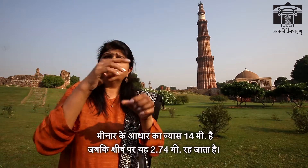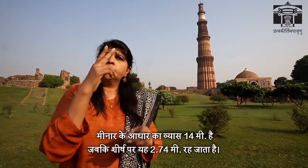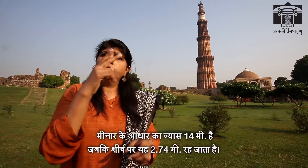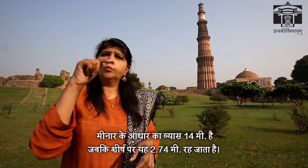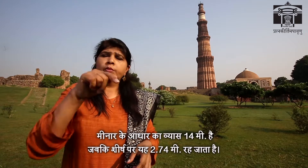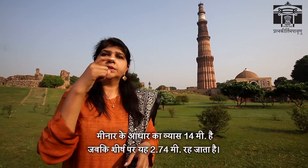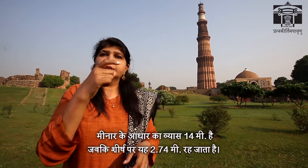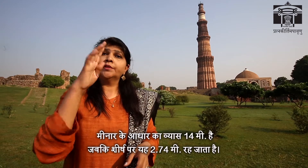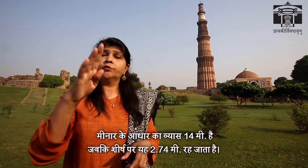रह जाता है।